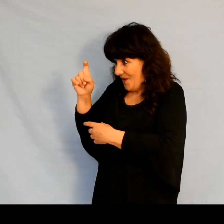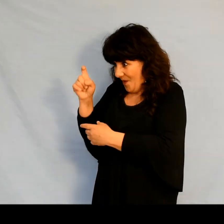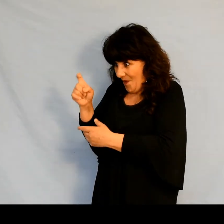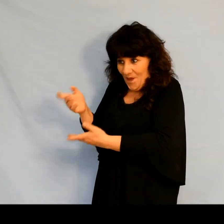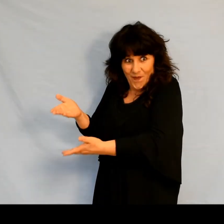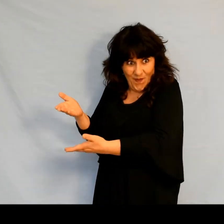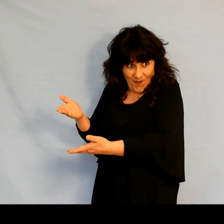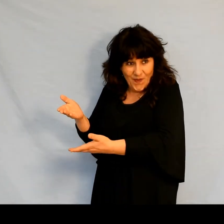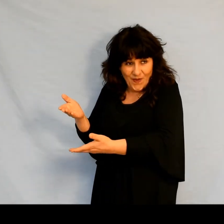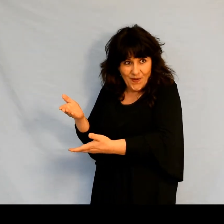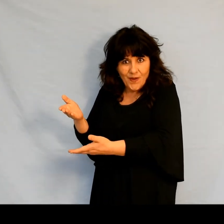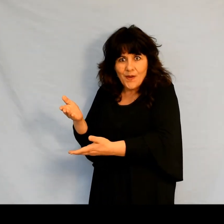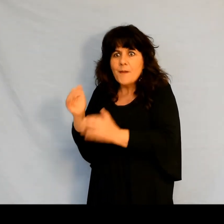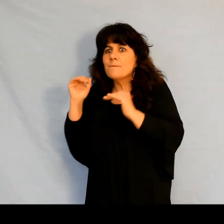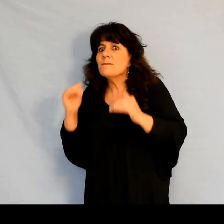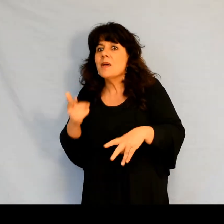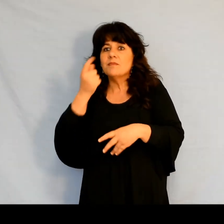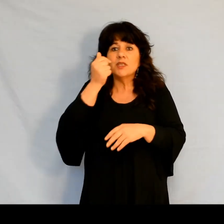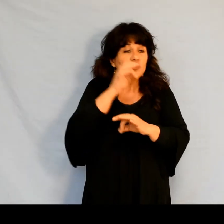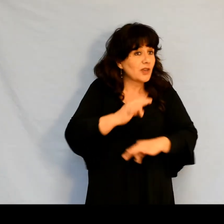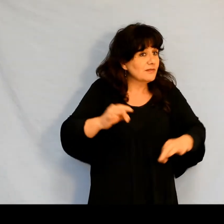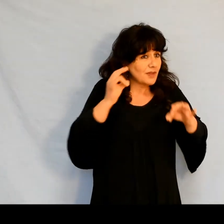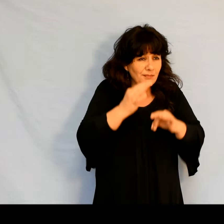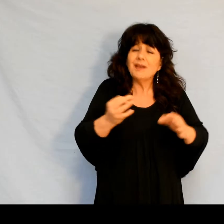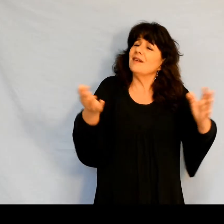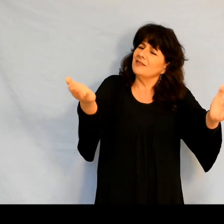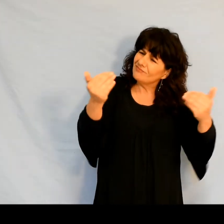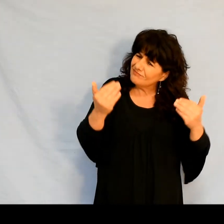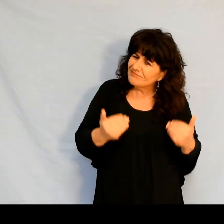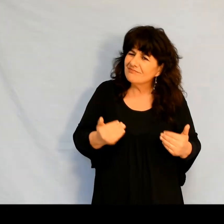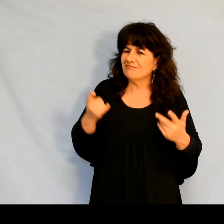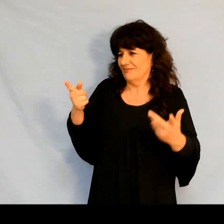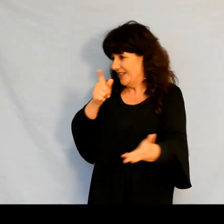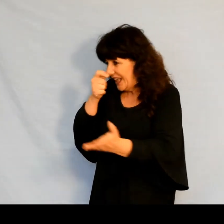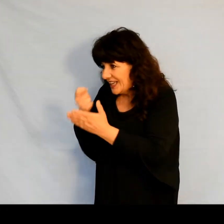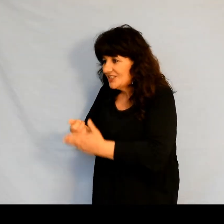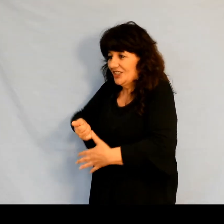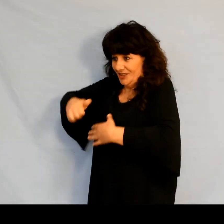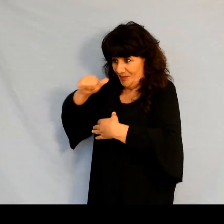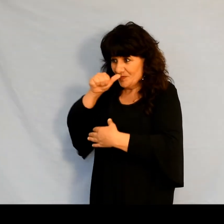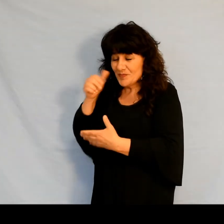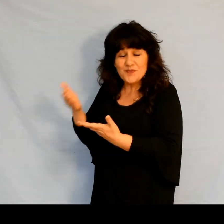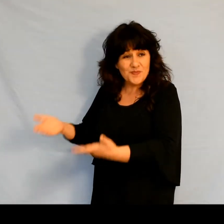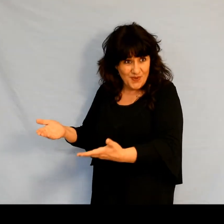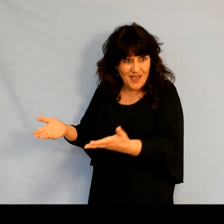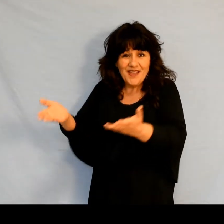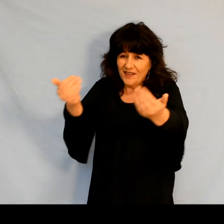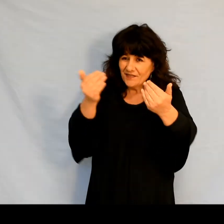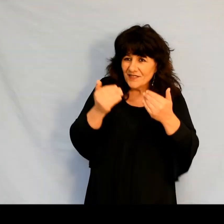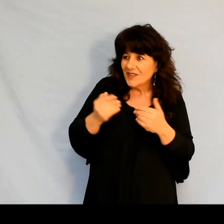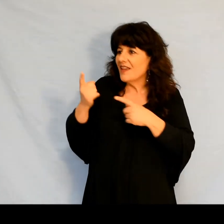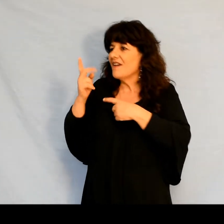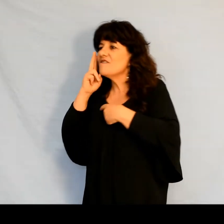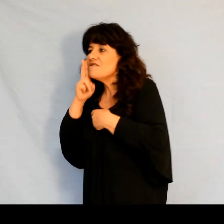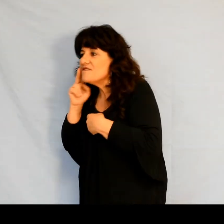Même si vous n'avez pas d'argent, venez acheter et consommer. Venez acheter du vin et du lait sans